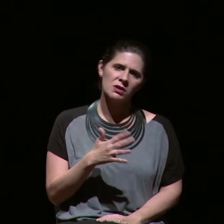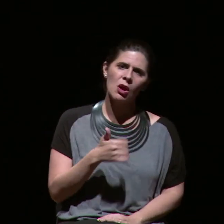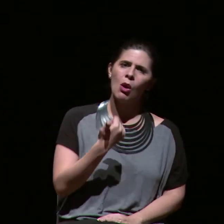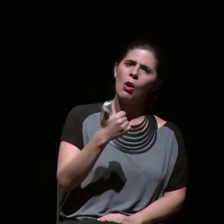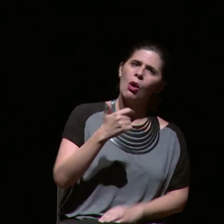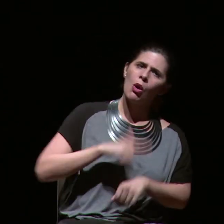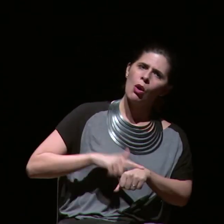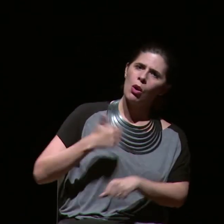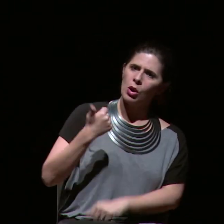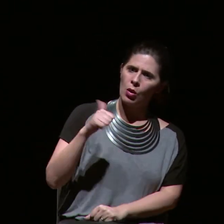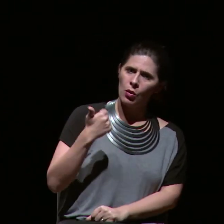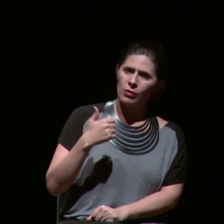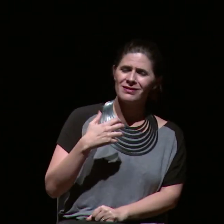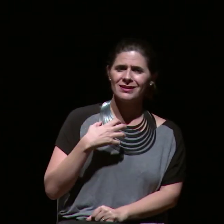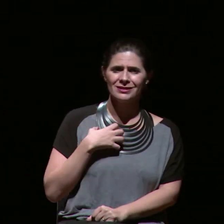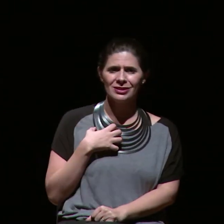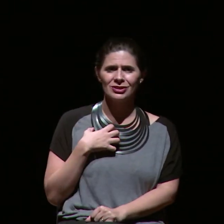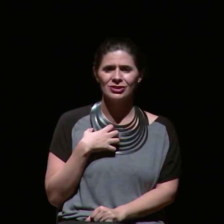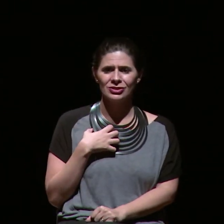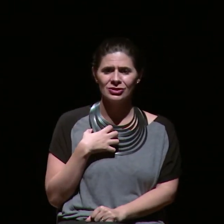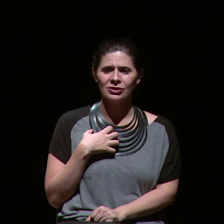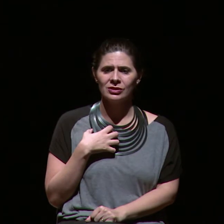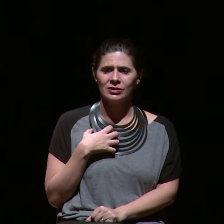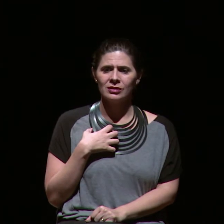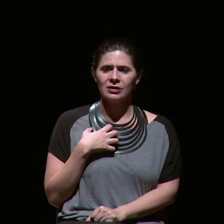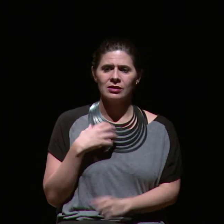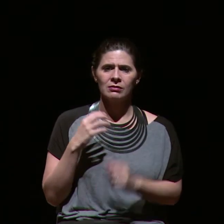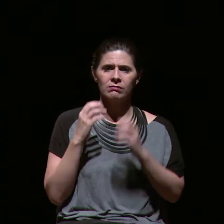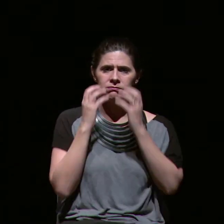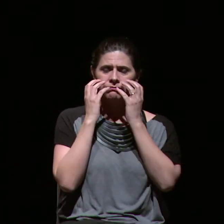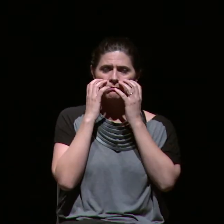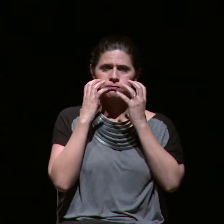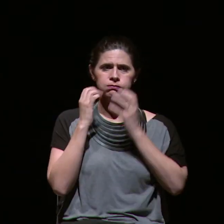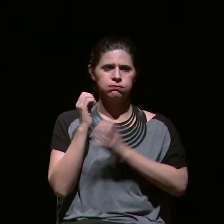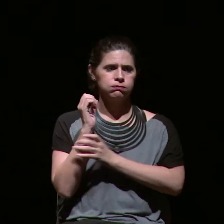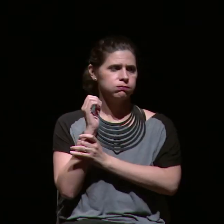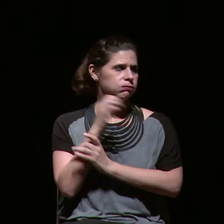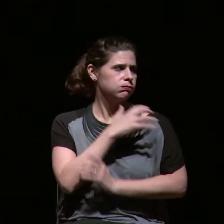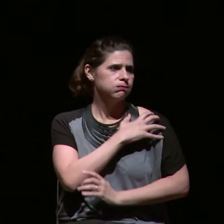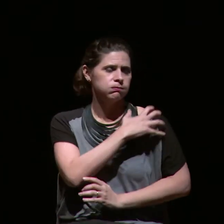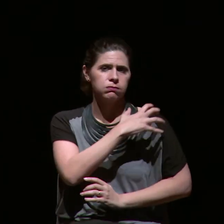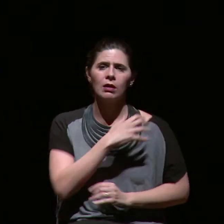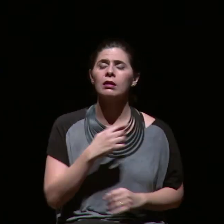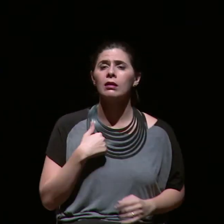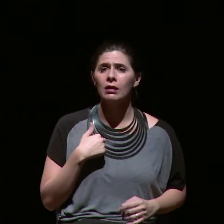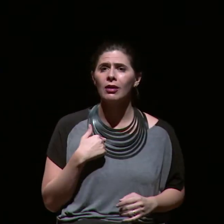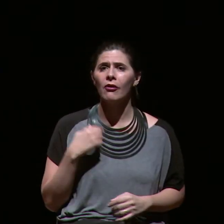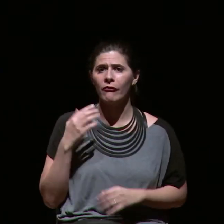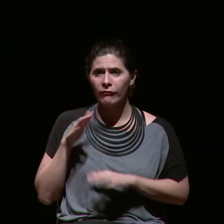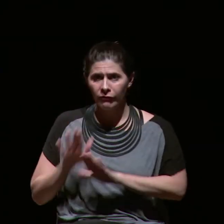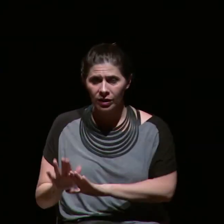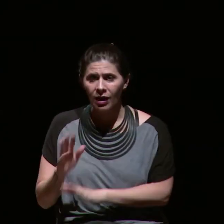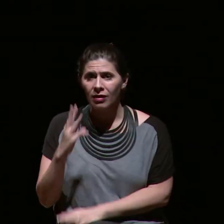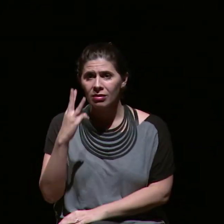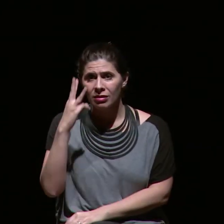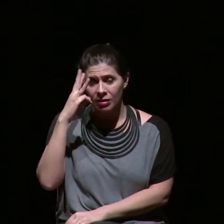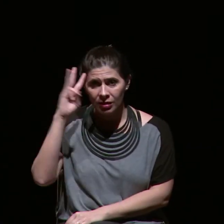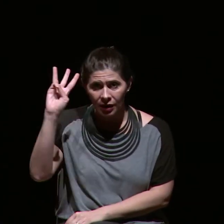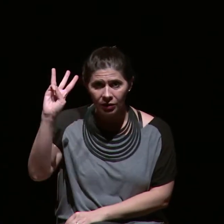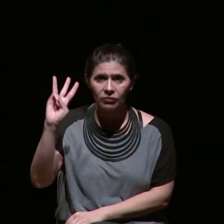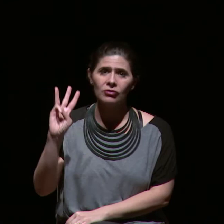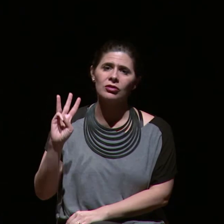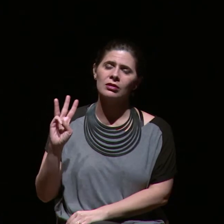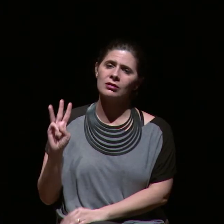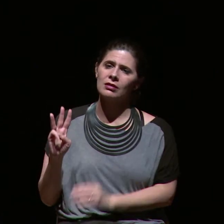quando comecei a inchar. Me puseram em um quarto, 3 dias sem interrupção fiquei desse estado. Me deram banhos e ungüentos. Minha mãe